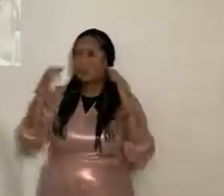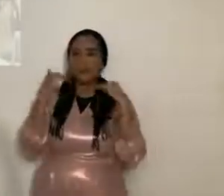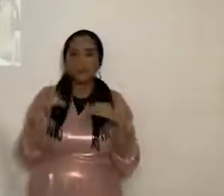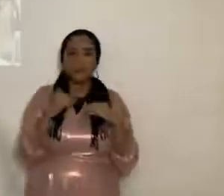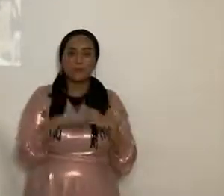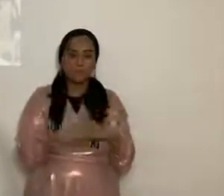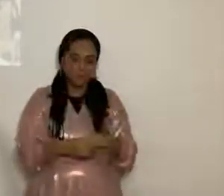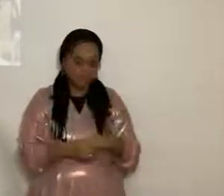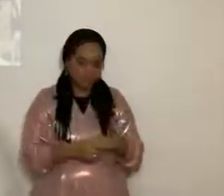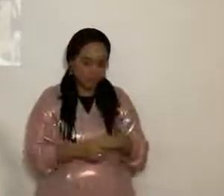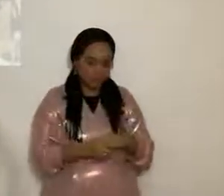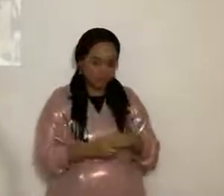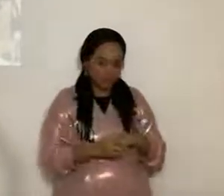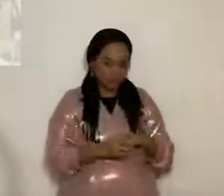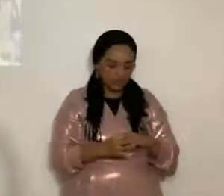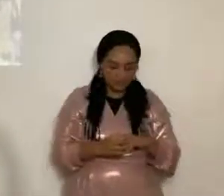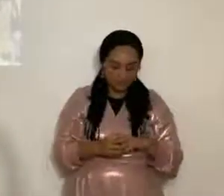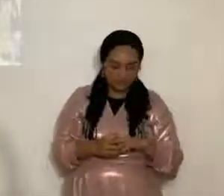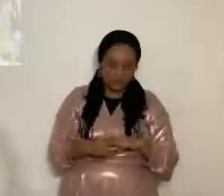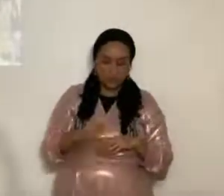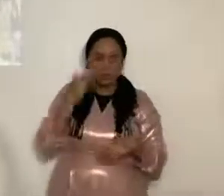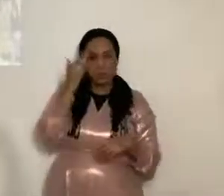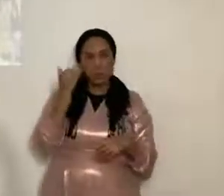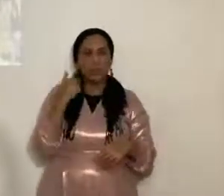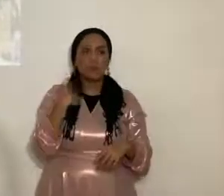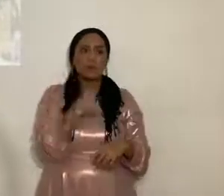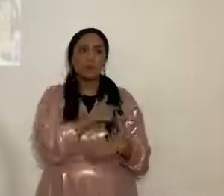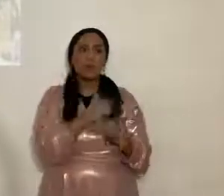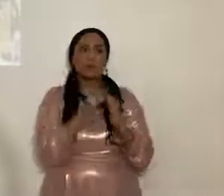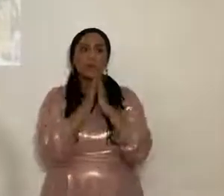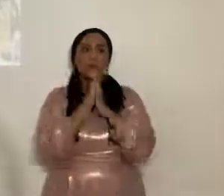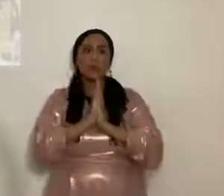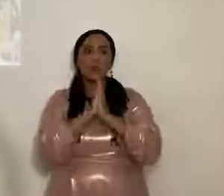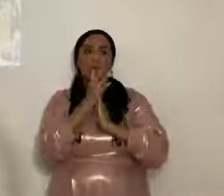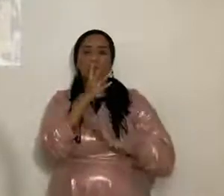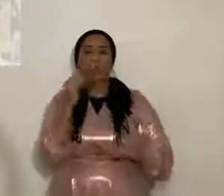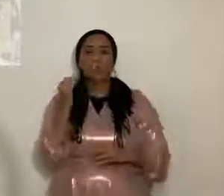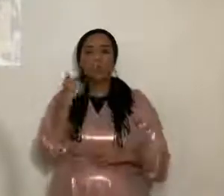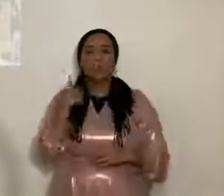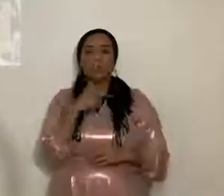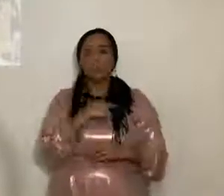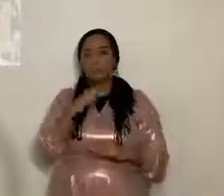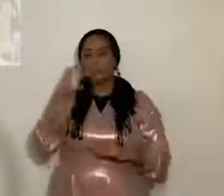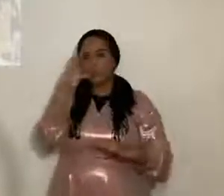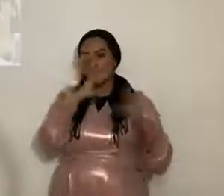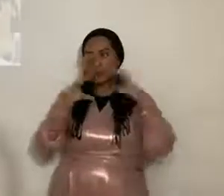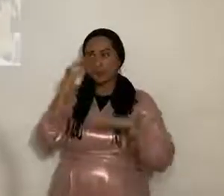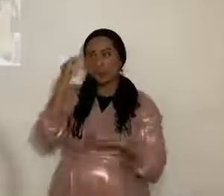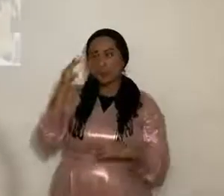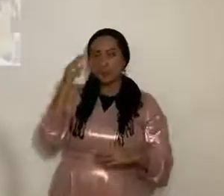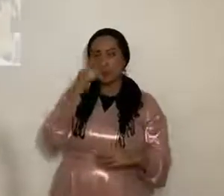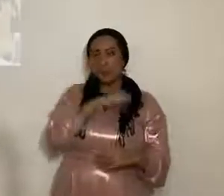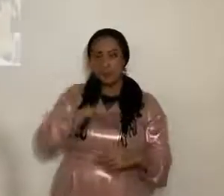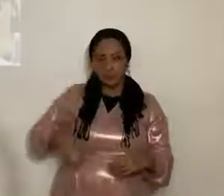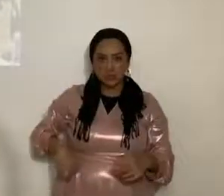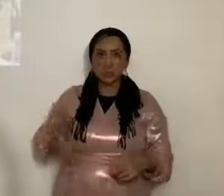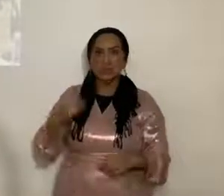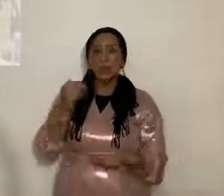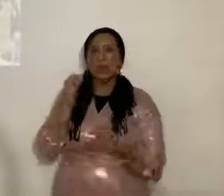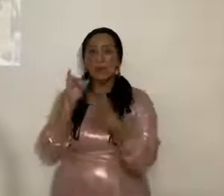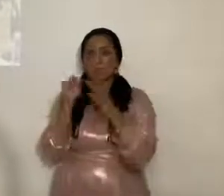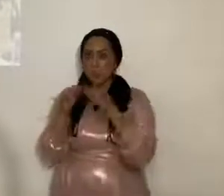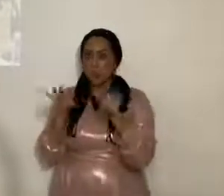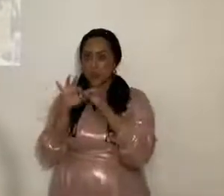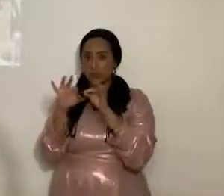punto, amados aquí. ¿Por qué oramos y buscamos a Yahshua HaMashiach? Este es un punto